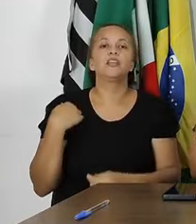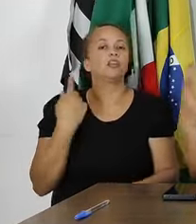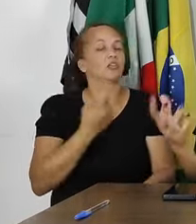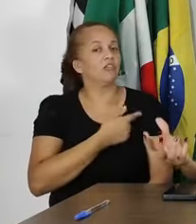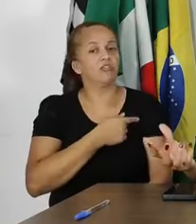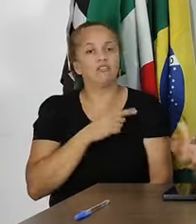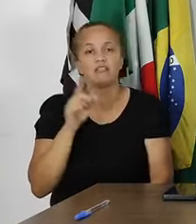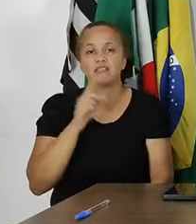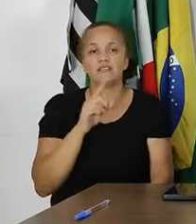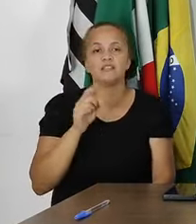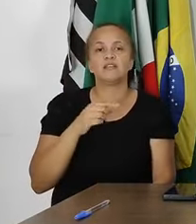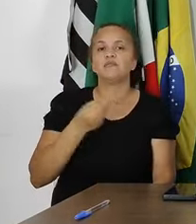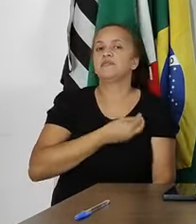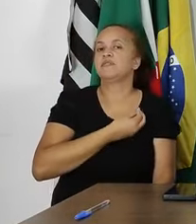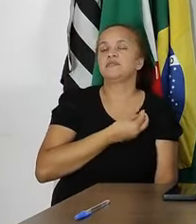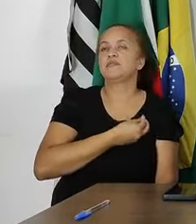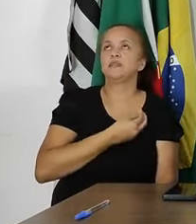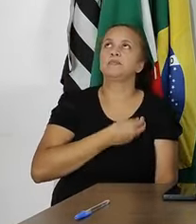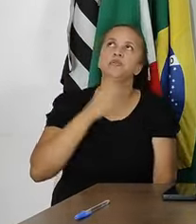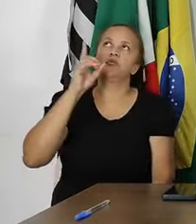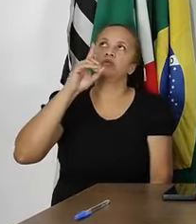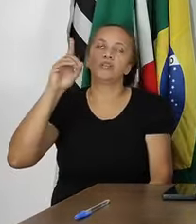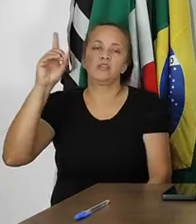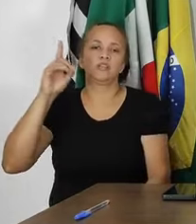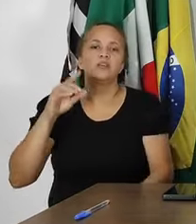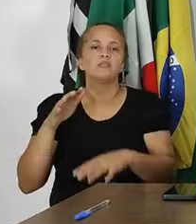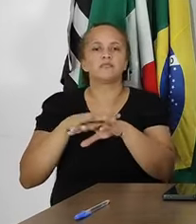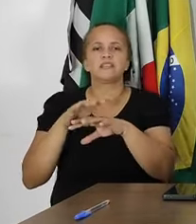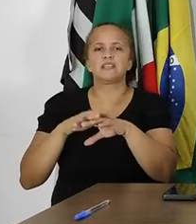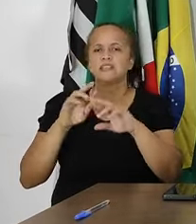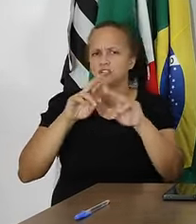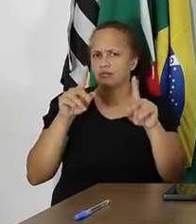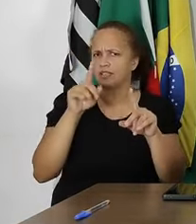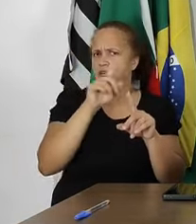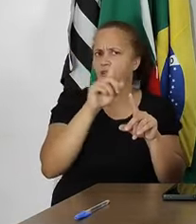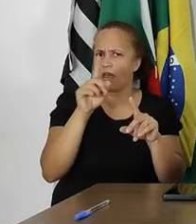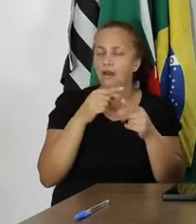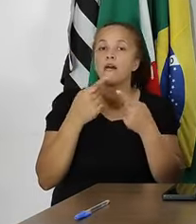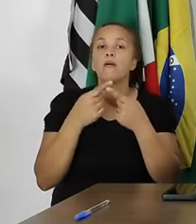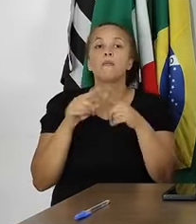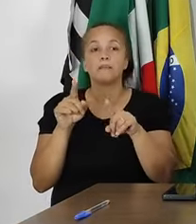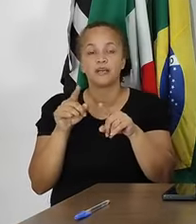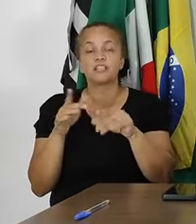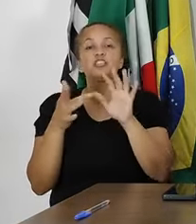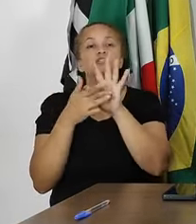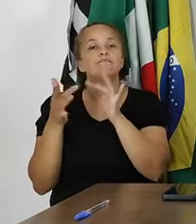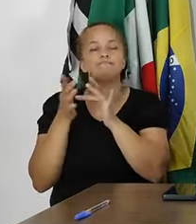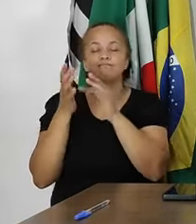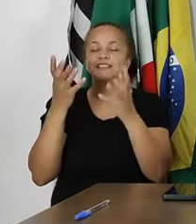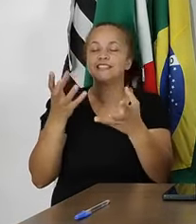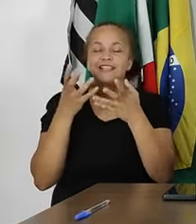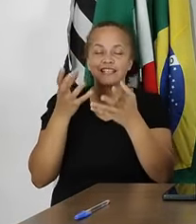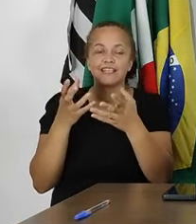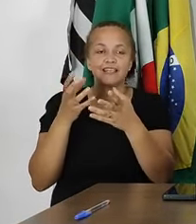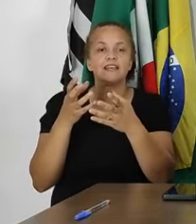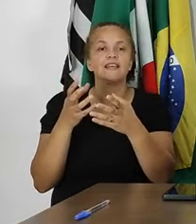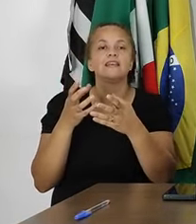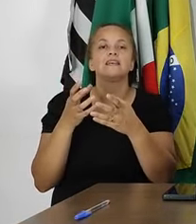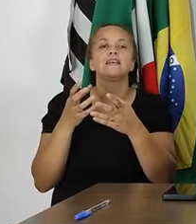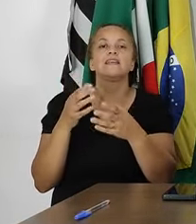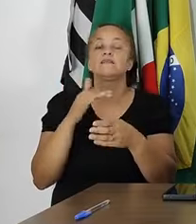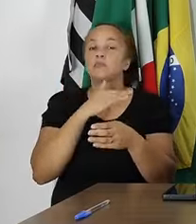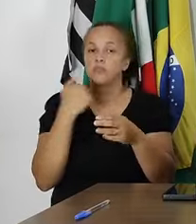está indiferente. Não, pelo contrário, o próprio Jesus, Ele intercedeu por mim e por você, para que a gente